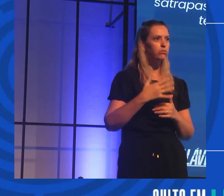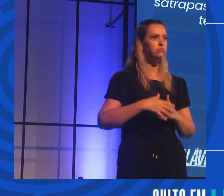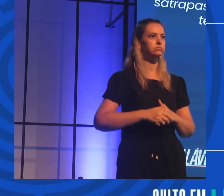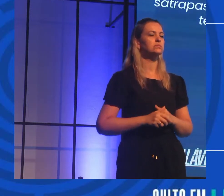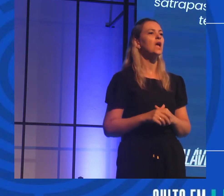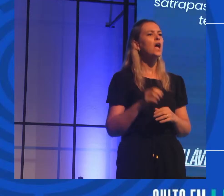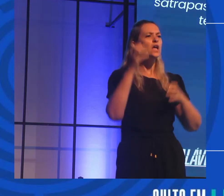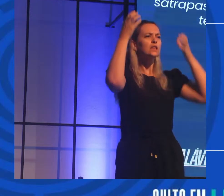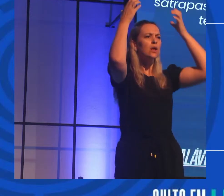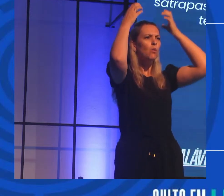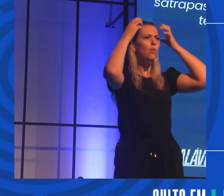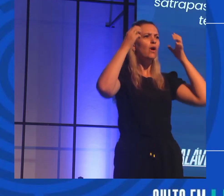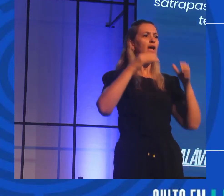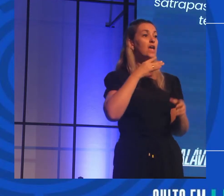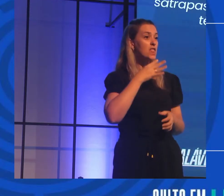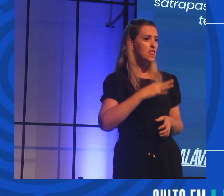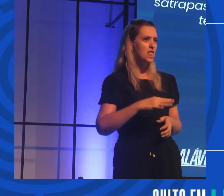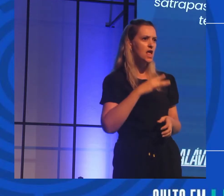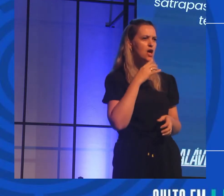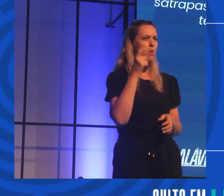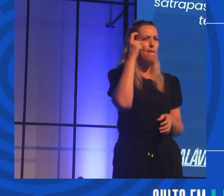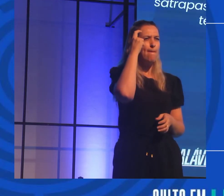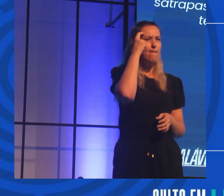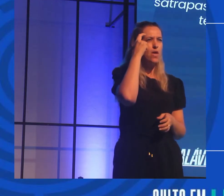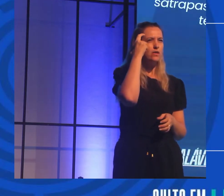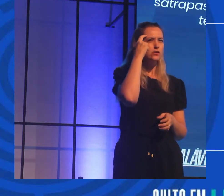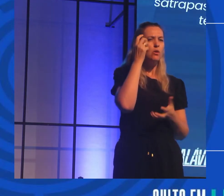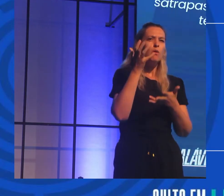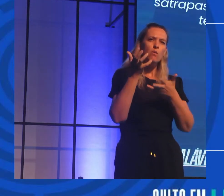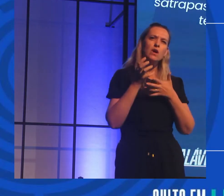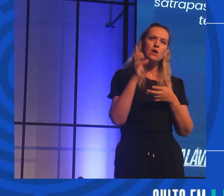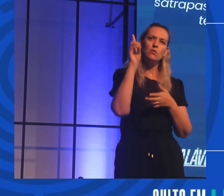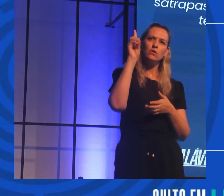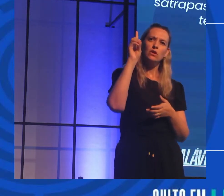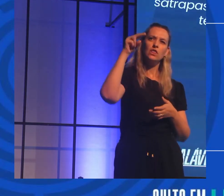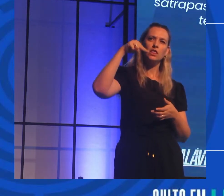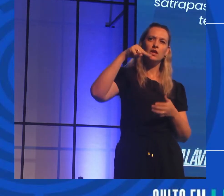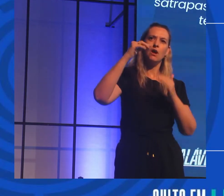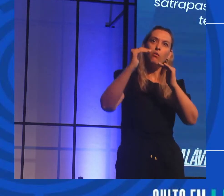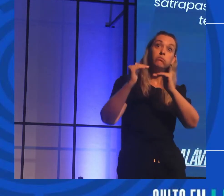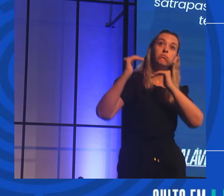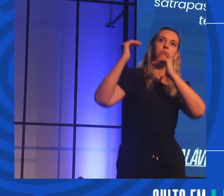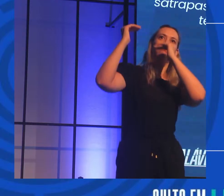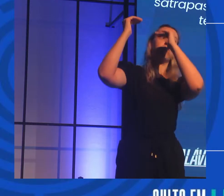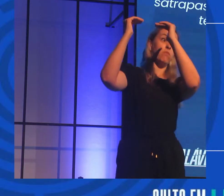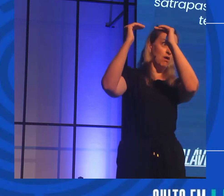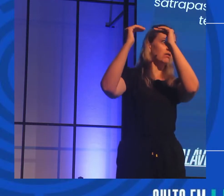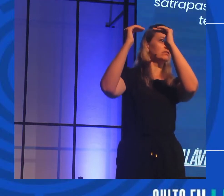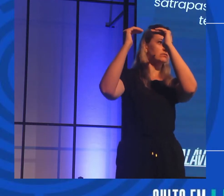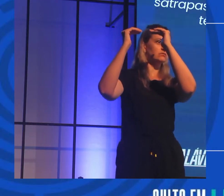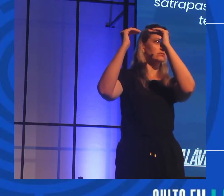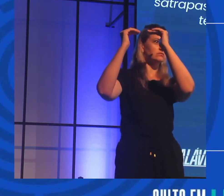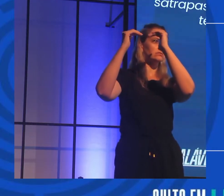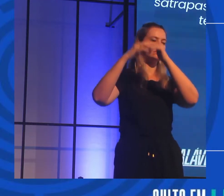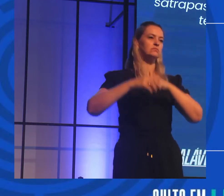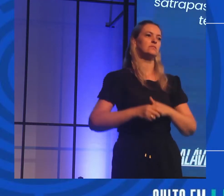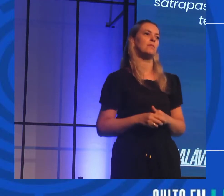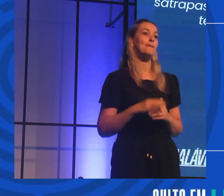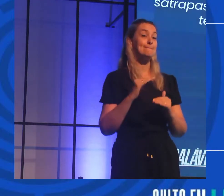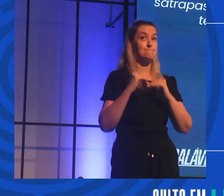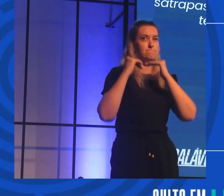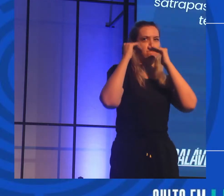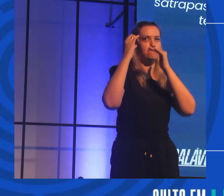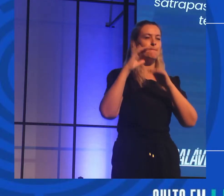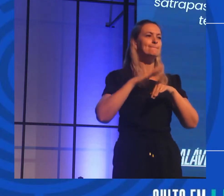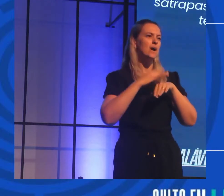Império Babilônico. Aqui, nesse momento da história, o Império Babilônico já havia caído, o Império Persa estava reinando e agora havia